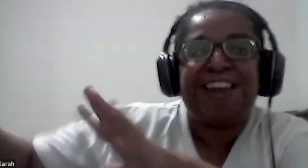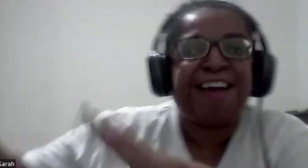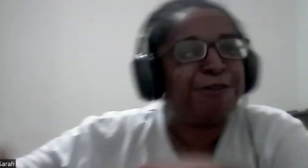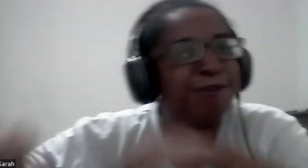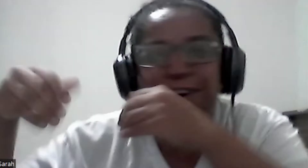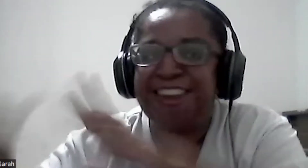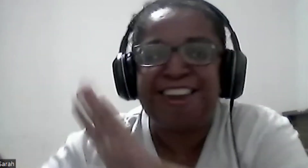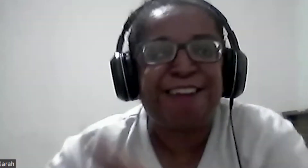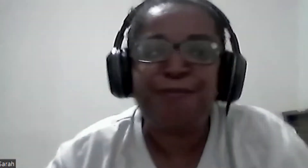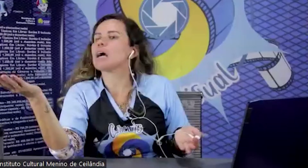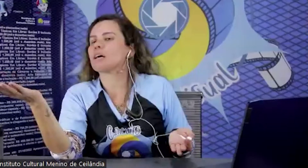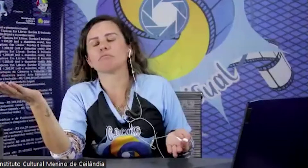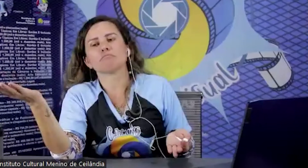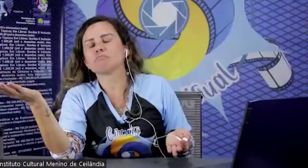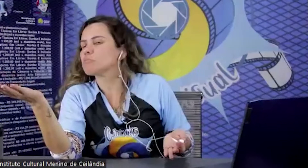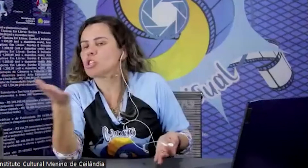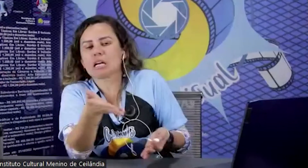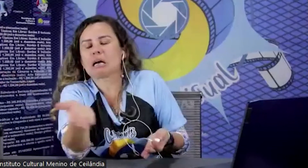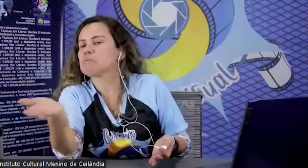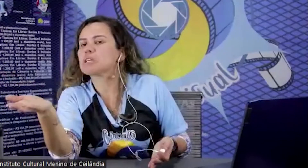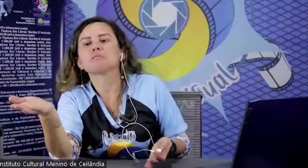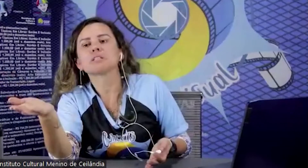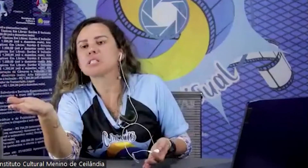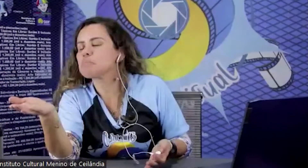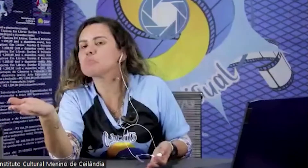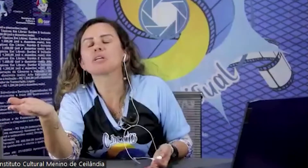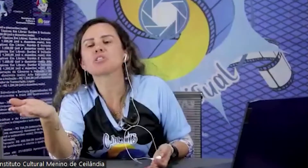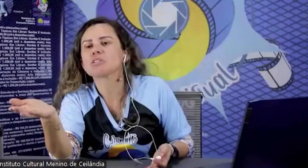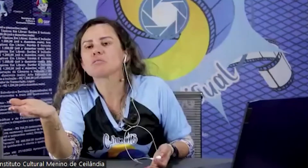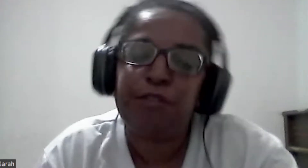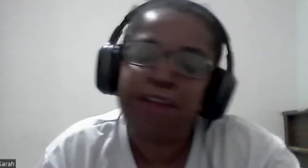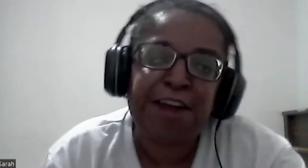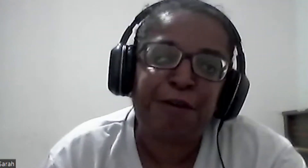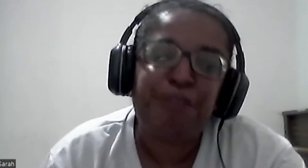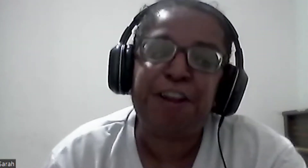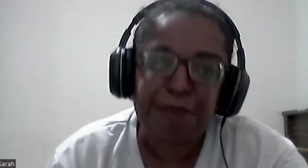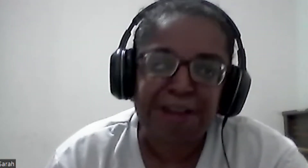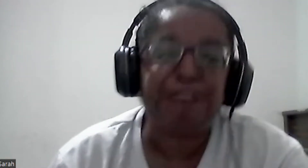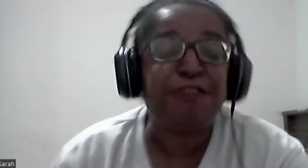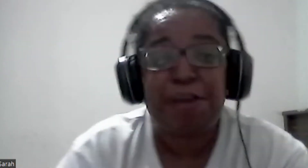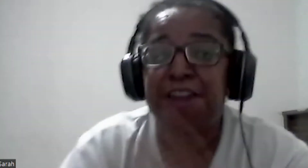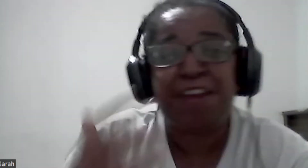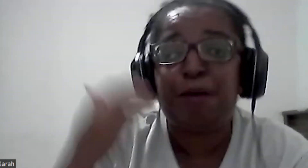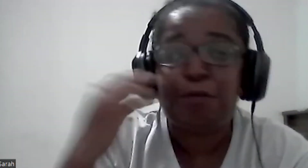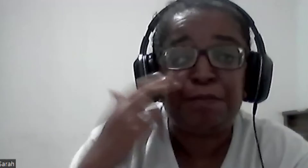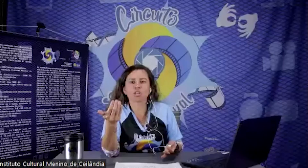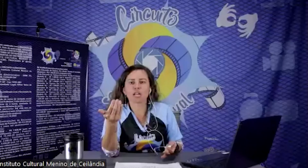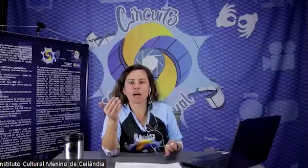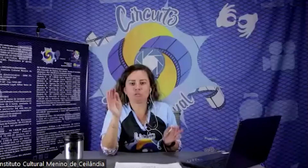lado. Não enxergaram ele. Simplesmente. Não enxergaram não. Infelizmente, porque, tem famílias que não... de modo geral,